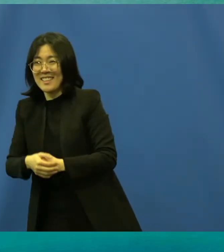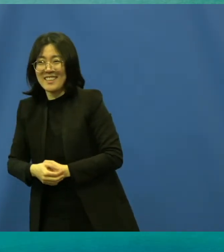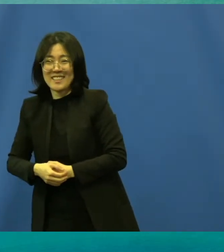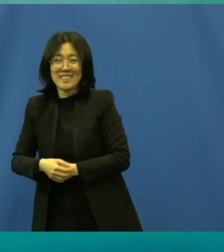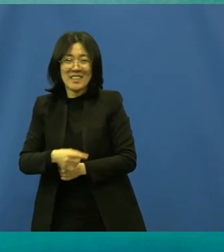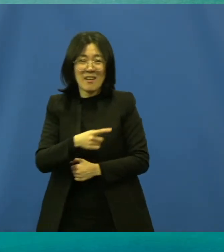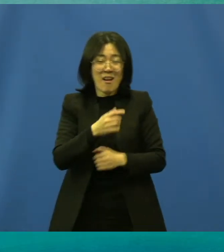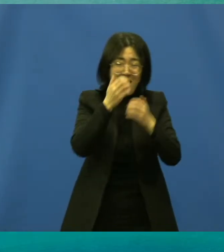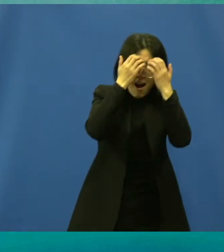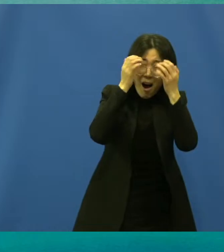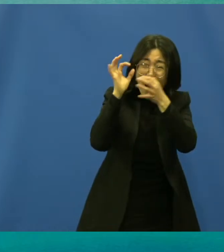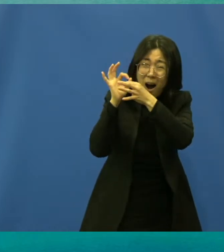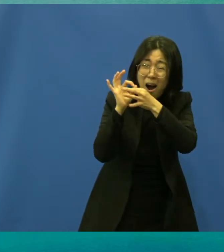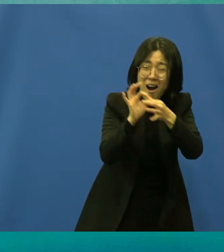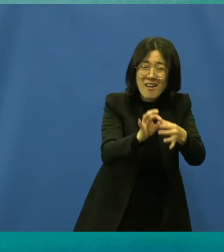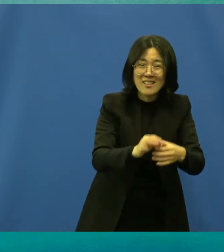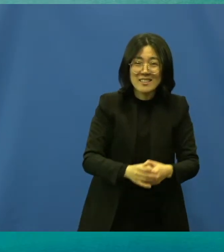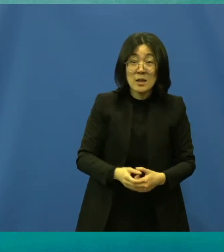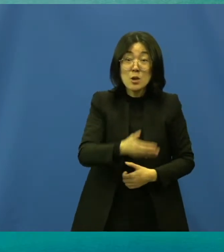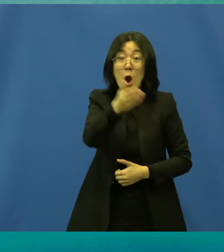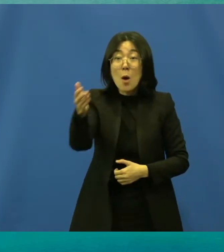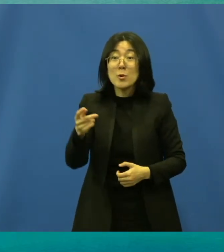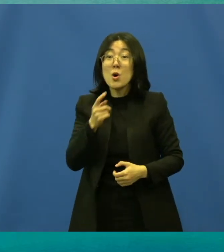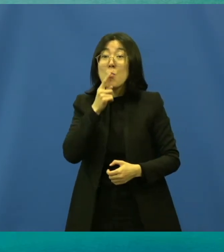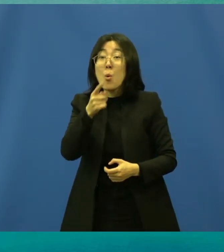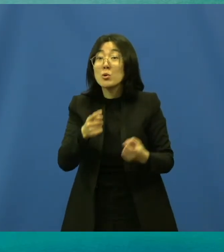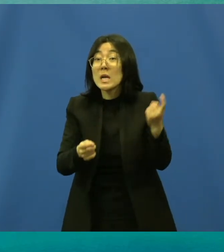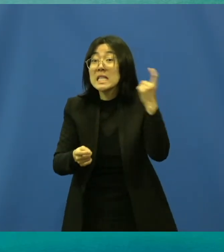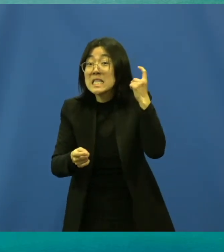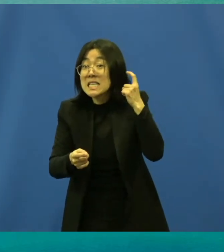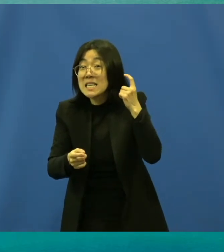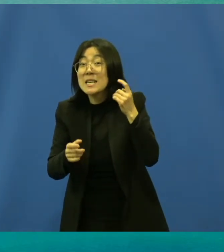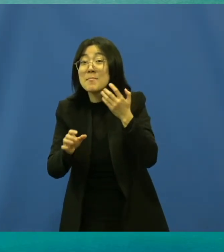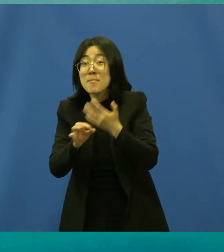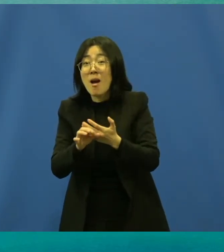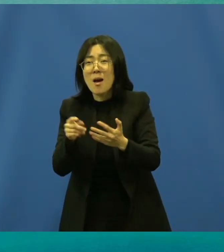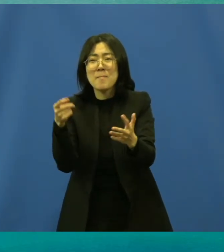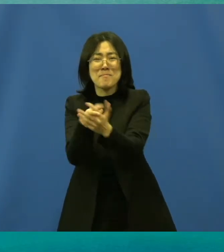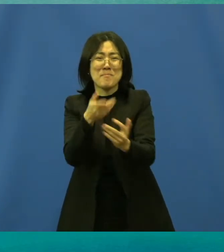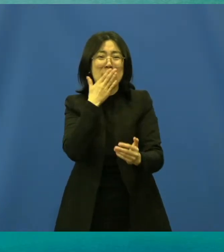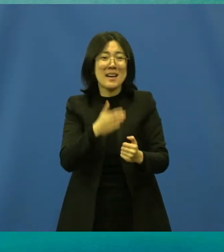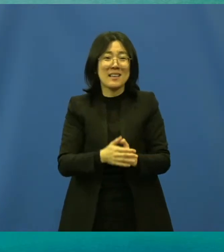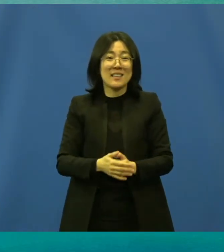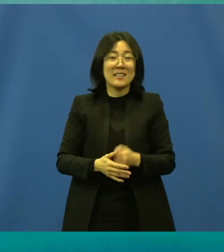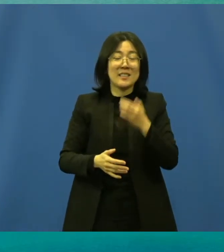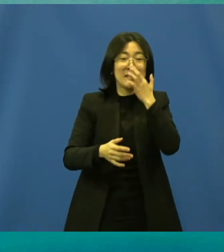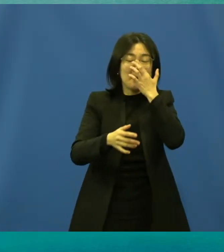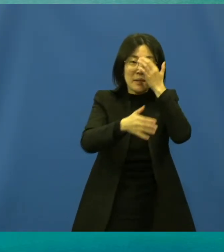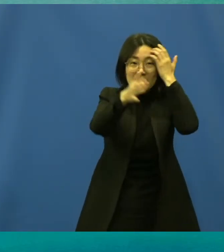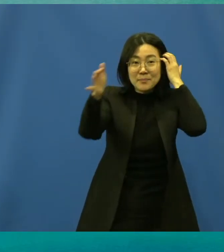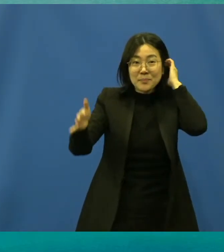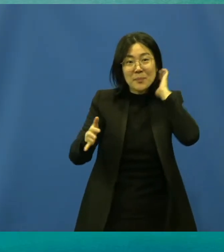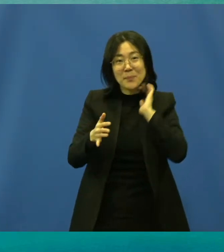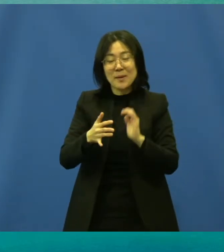여러분, 목소리 들으면 모르겠습니까, 여러분? 아이들도요, 때를 쓸 때 딱 엄마는 다 안단다.